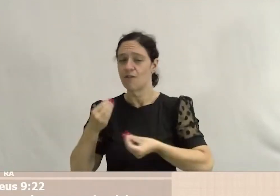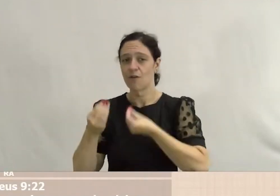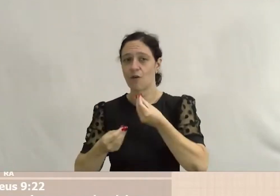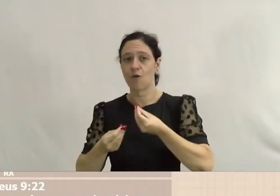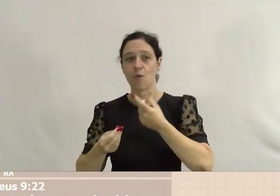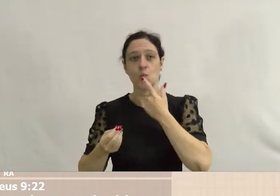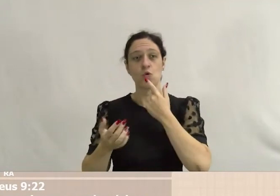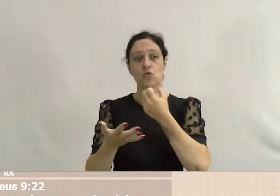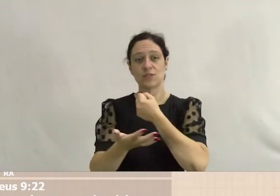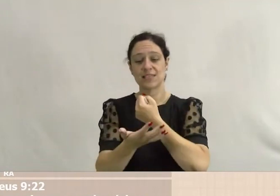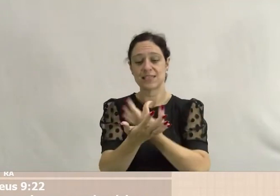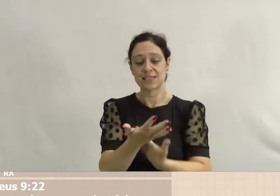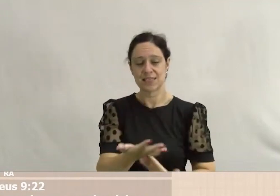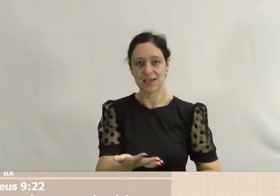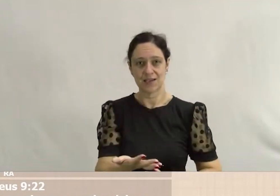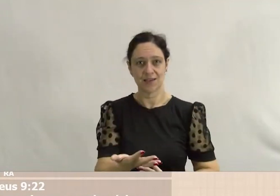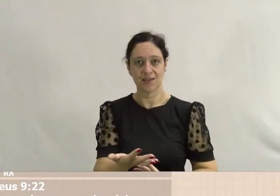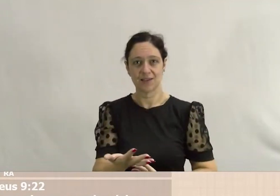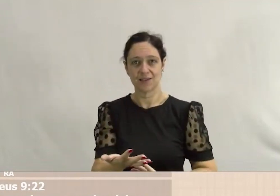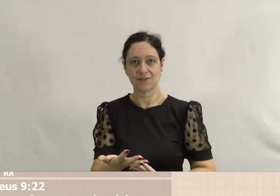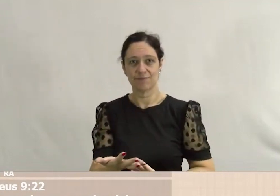sem